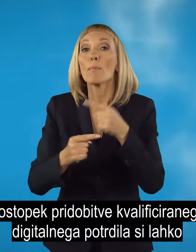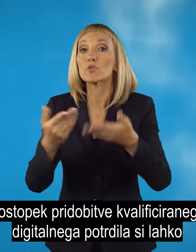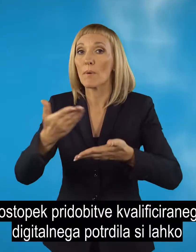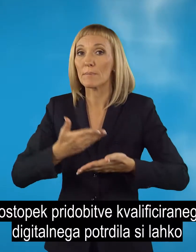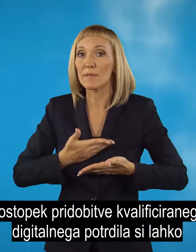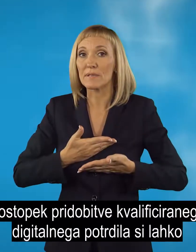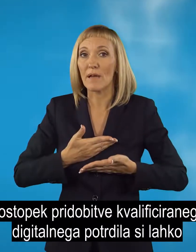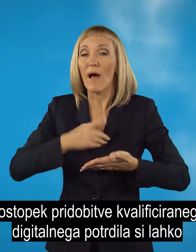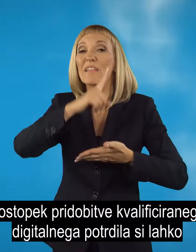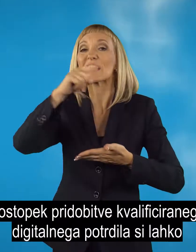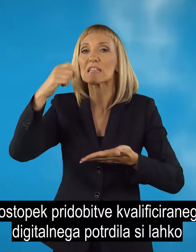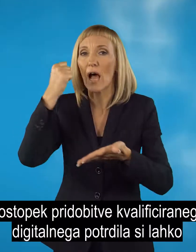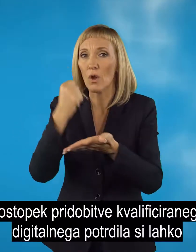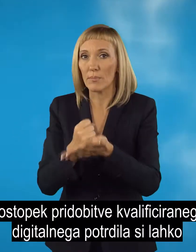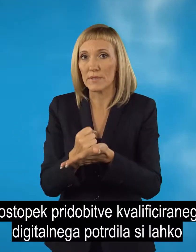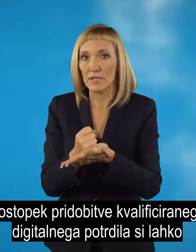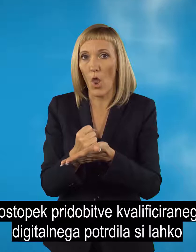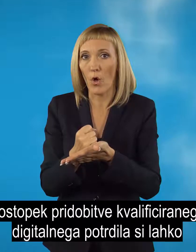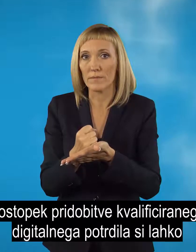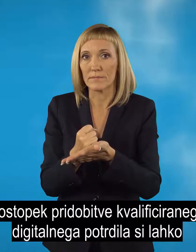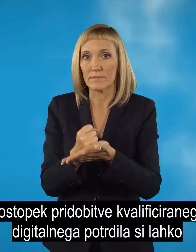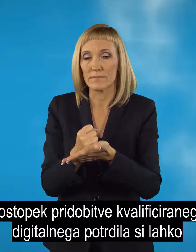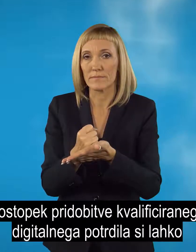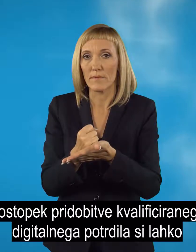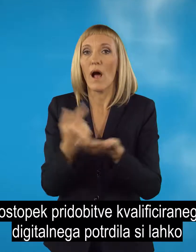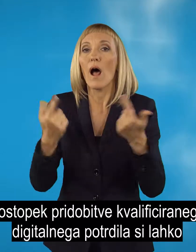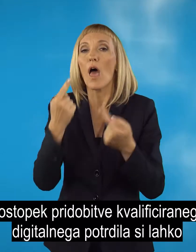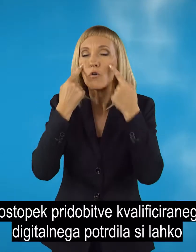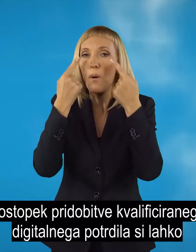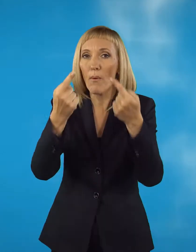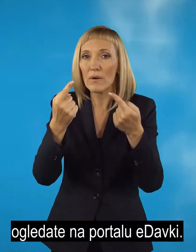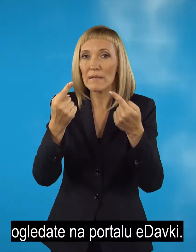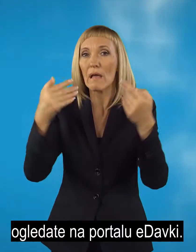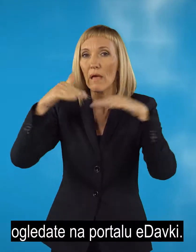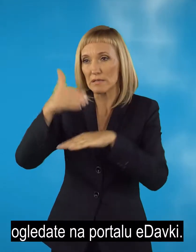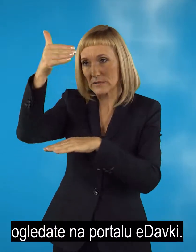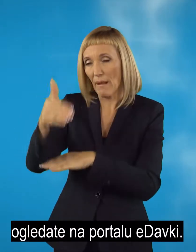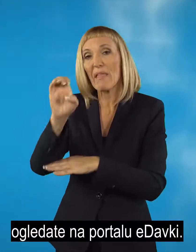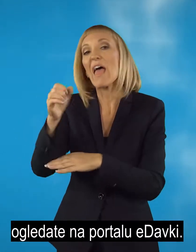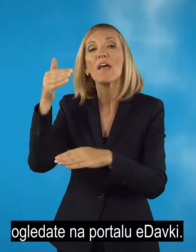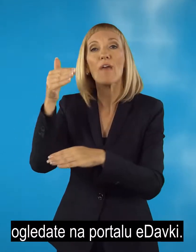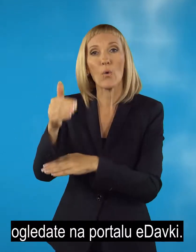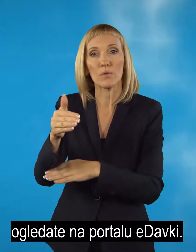Postopek pridobitve kvalificiranega digitalnega potrdila si lahko ogledate na portalu E-davki.